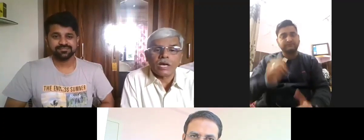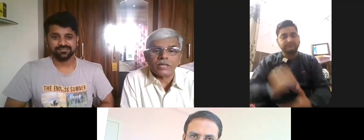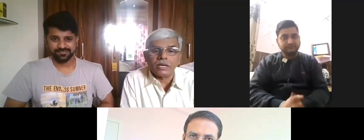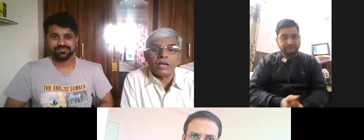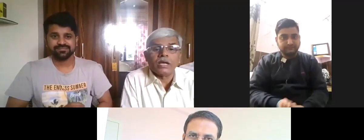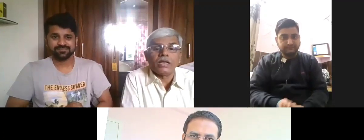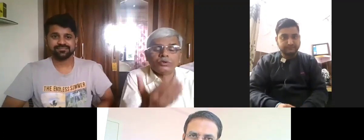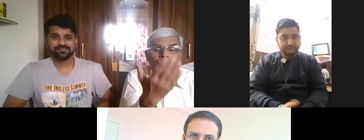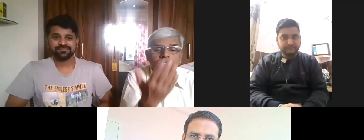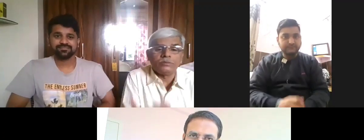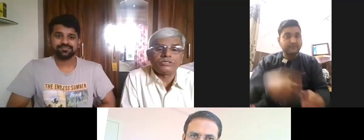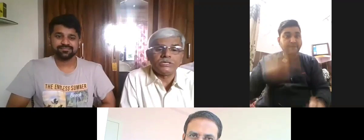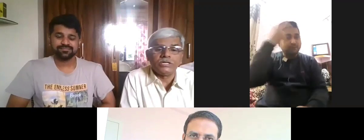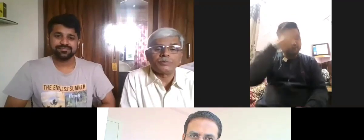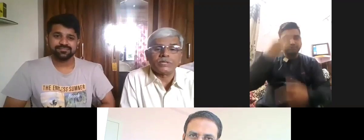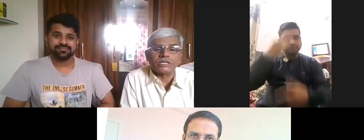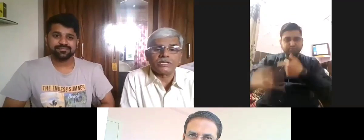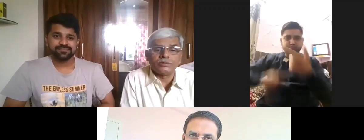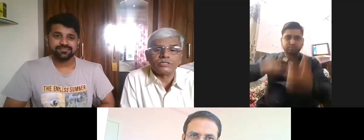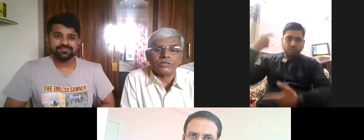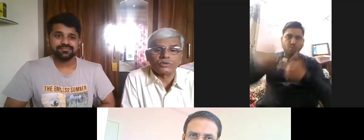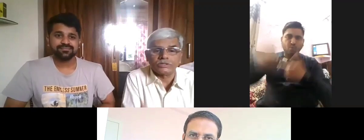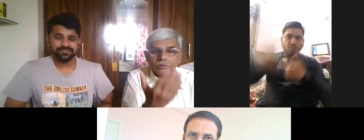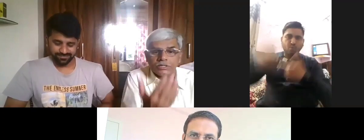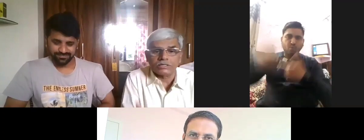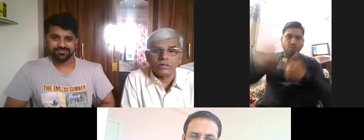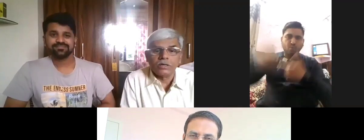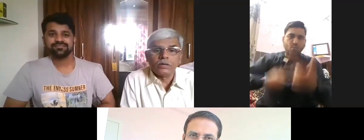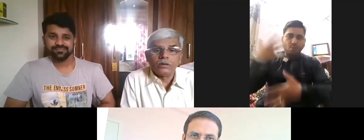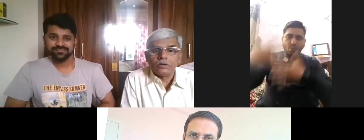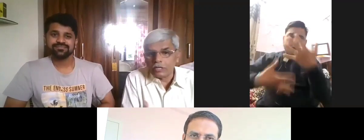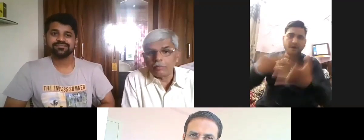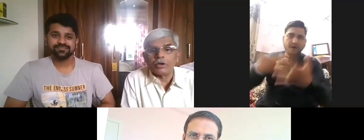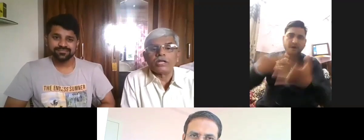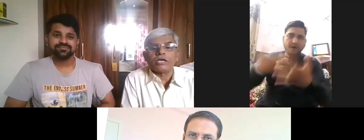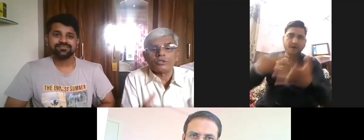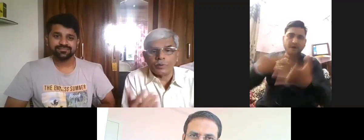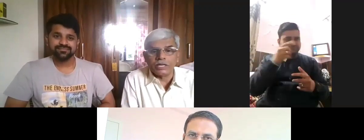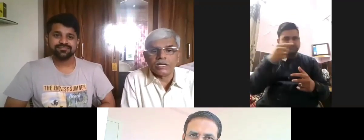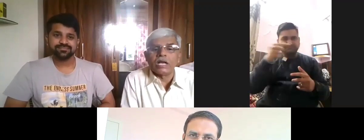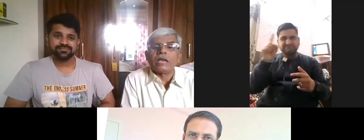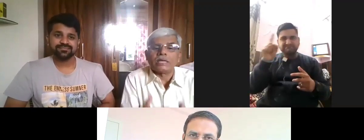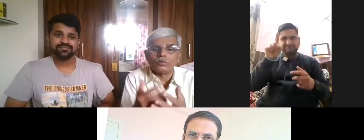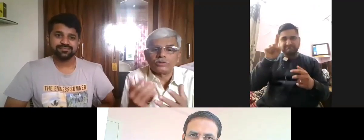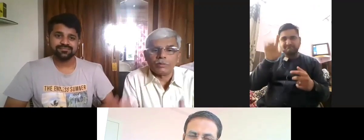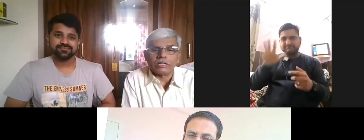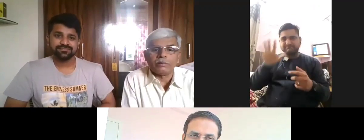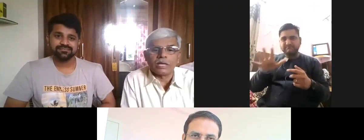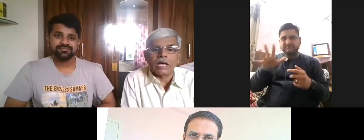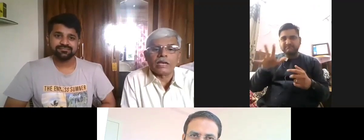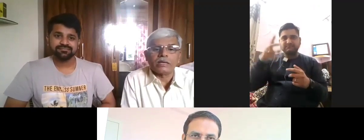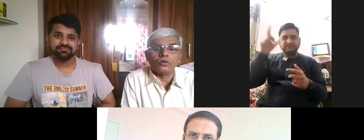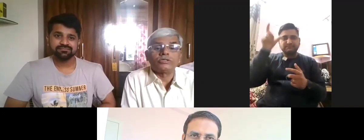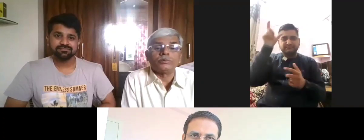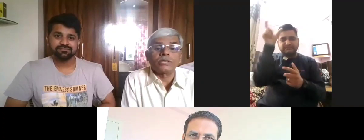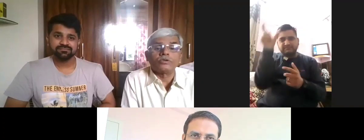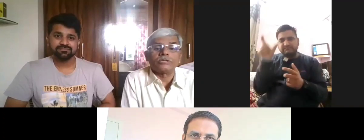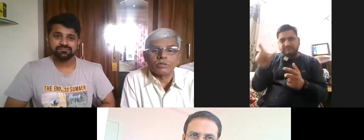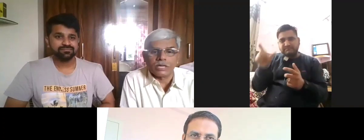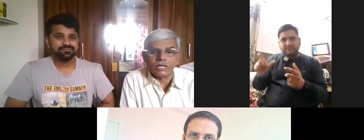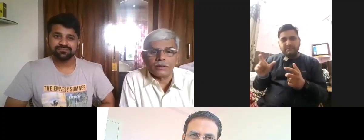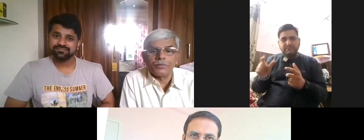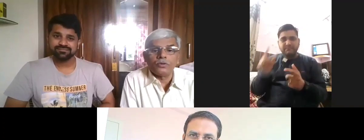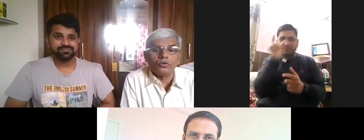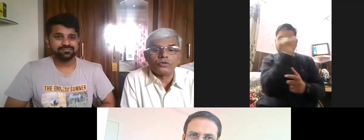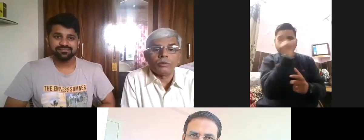समझ में आ रहे हैं, अलग अलग जो थीम्स थी, 10-15 थीम्स थी, उसका सब्जेक्ट इलेबोरेट करके, स्पेलिंग निकाल के, उसका मतलब निकाल के वो सब्जेक्ट को